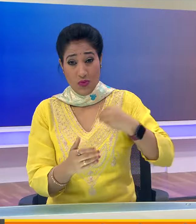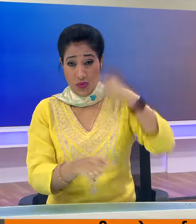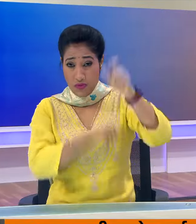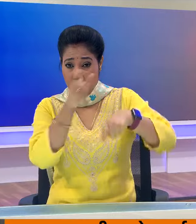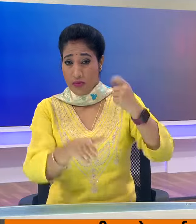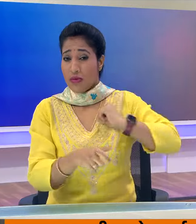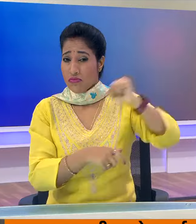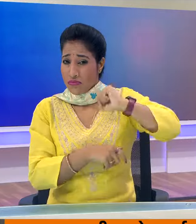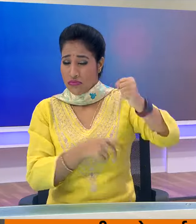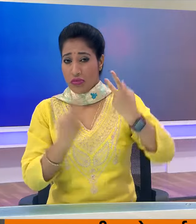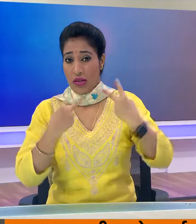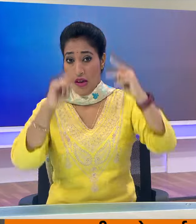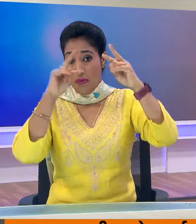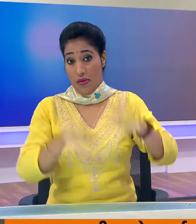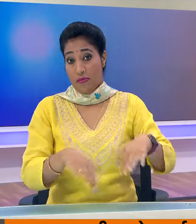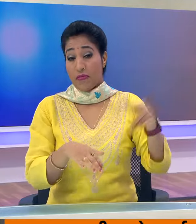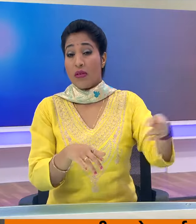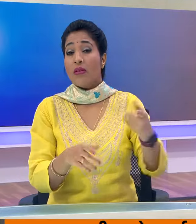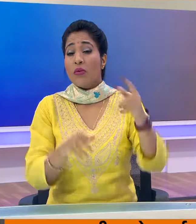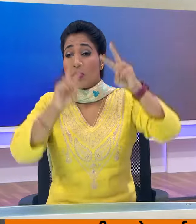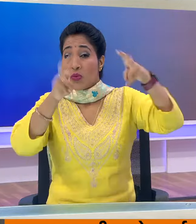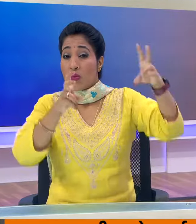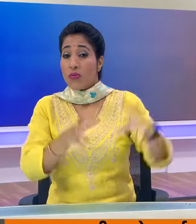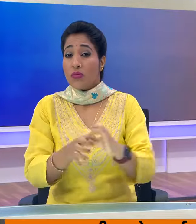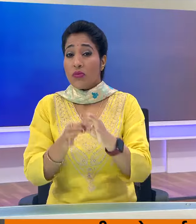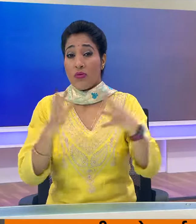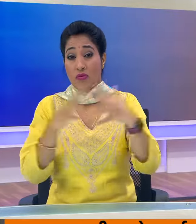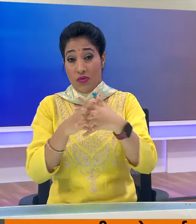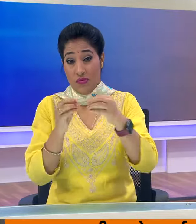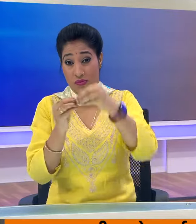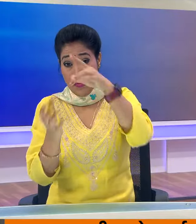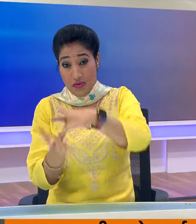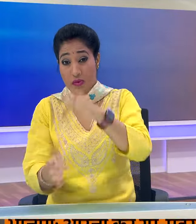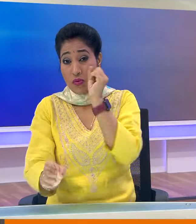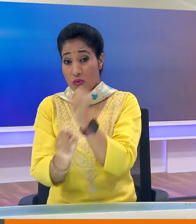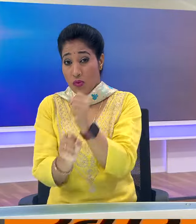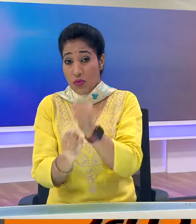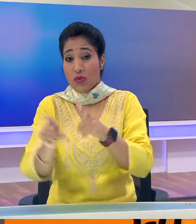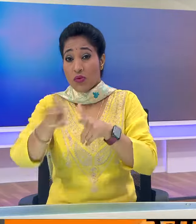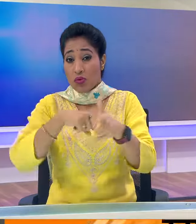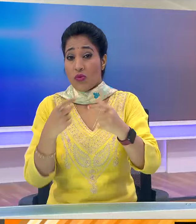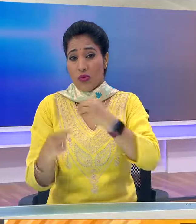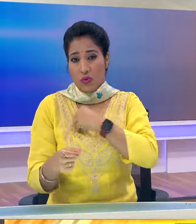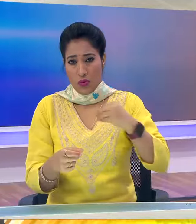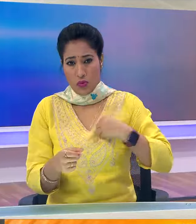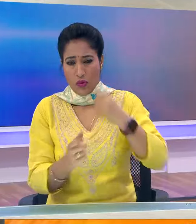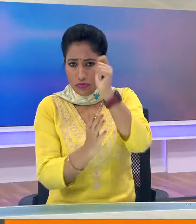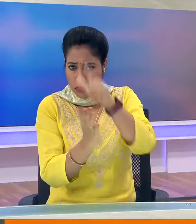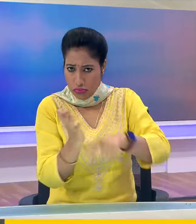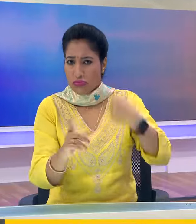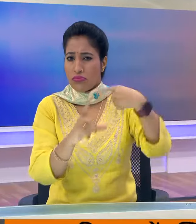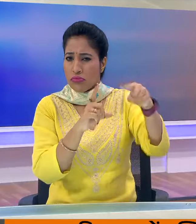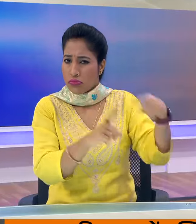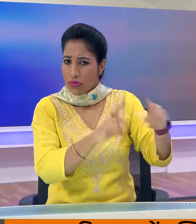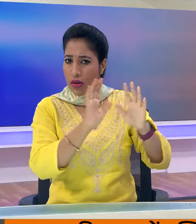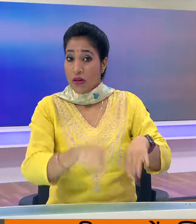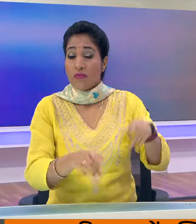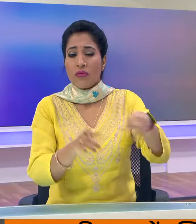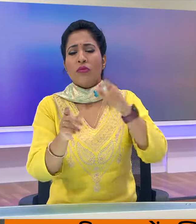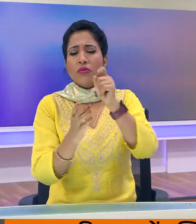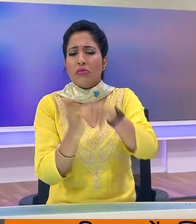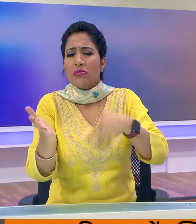अस्पताल स्टाफ प्रदर्शन कर रहे हैं। इस मामले में अब पश्चिम बंगाल सरकार ने जूनियर डॉक्टर्स को पत्र लिखा है। इस पत्र के